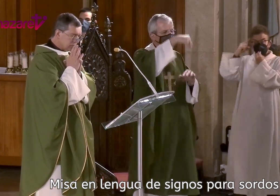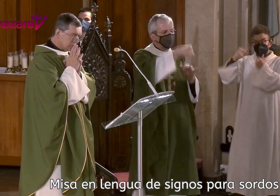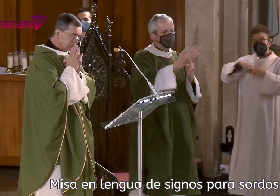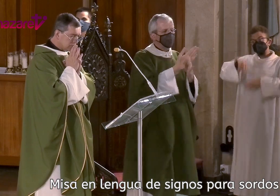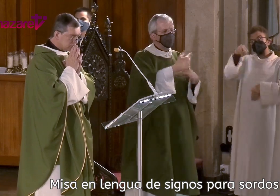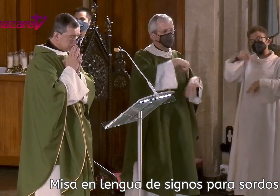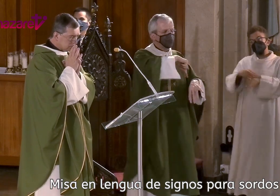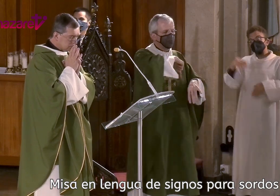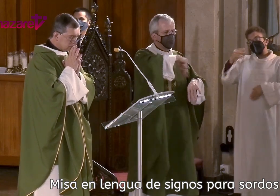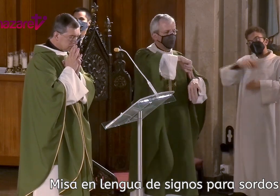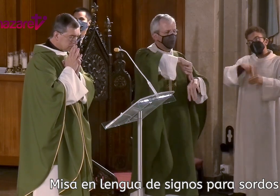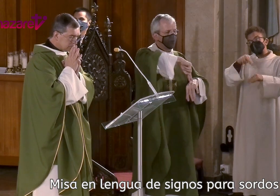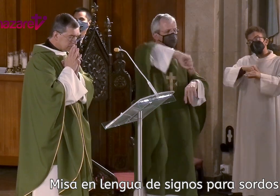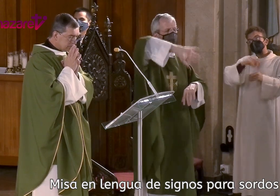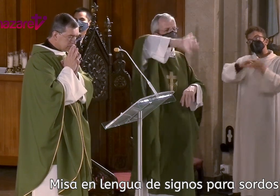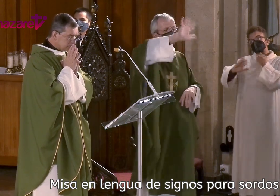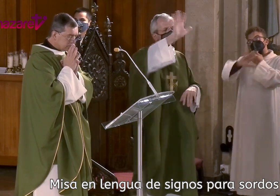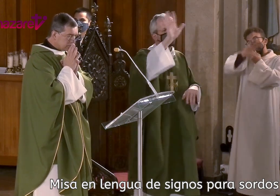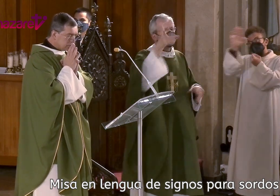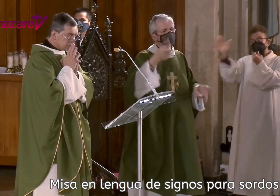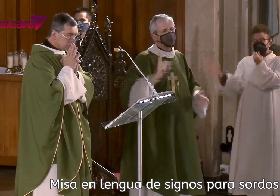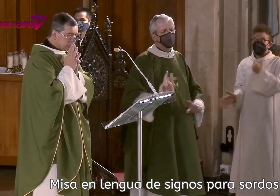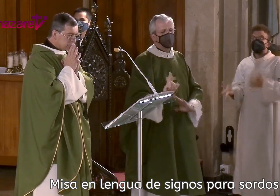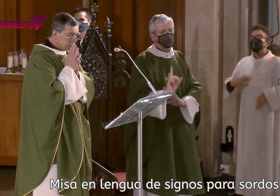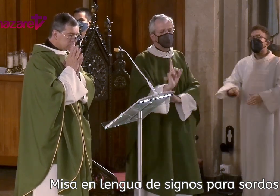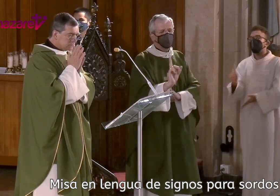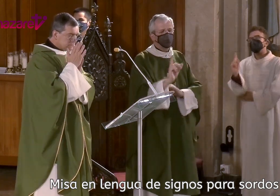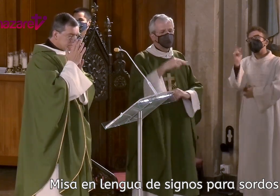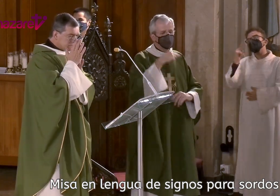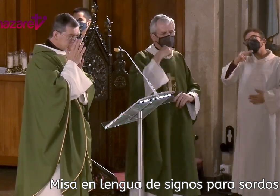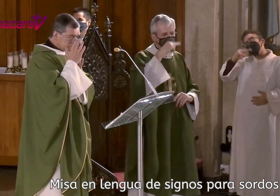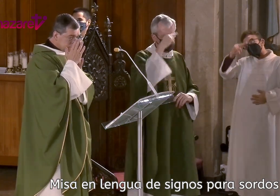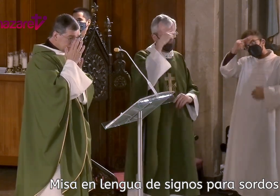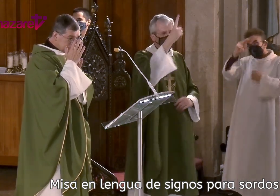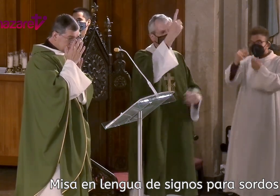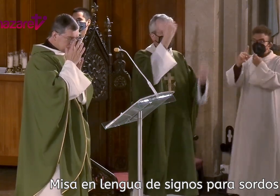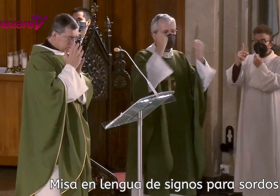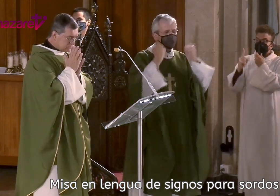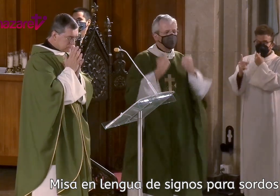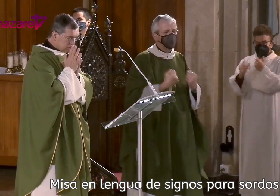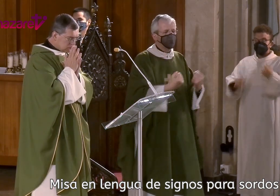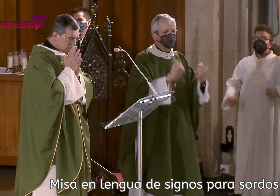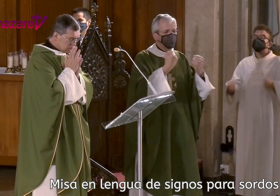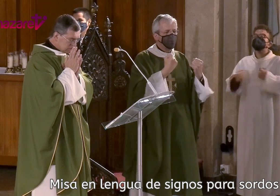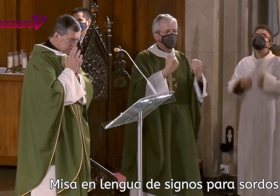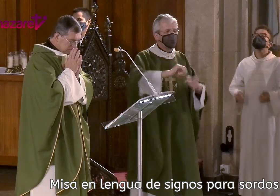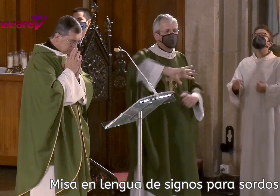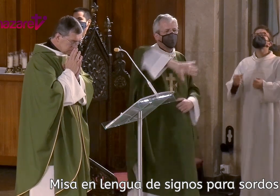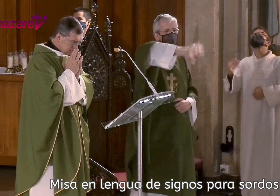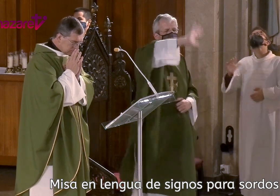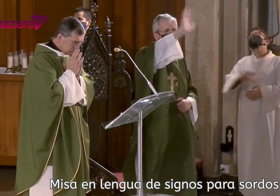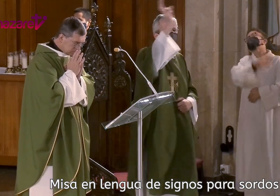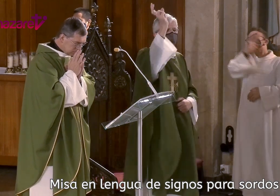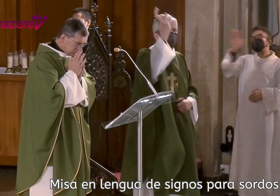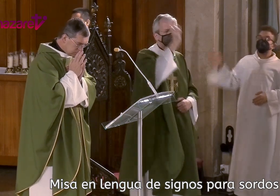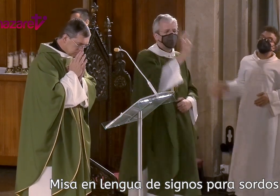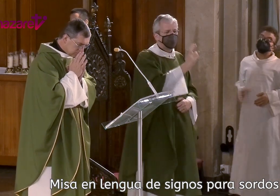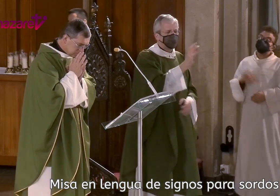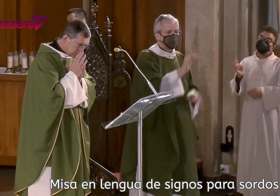día resucitó de entre los muertos, subió a los cielos y está sentado a la derecha de Dios, Padre Todopoderoso. Desde allí ha de